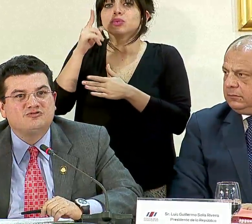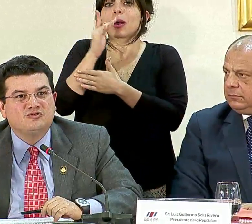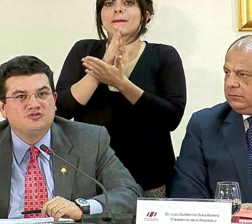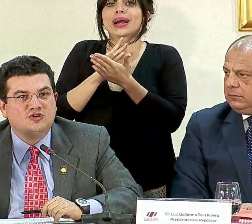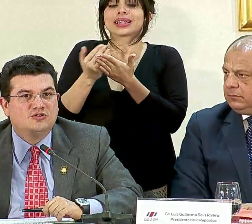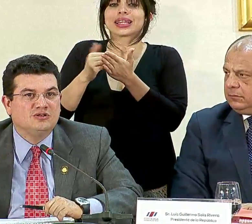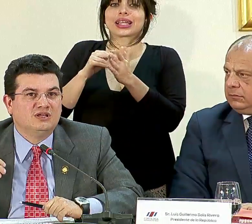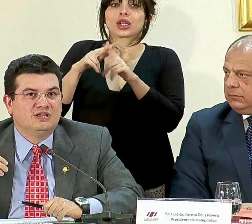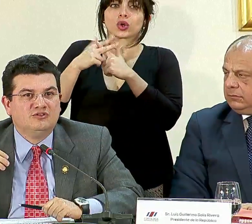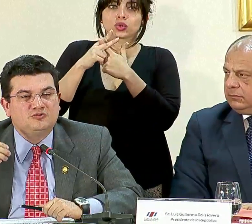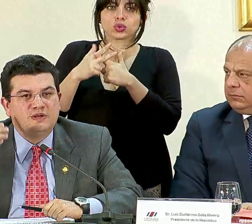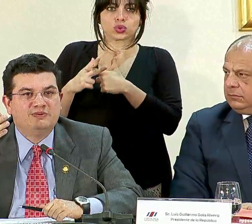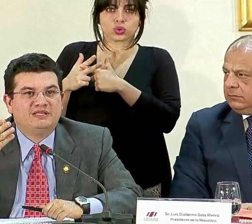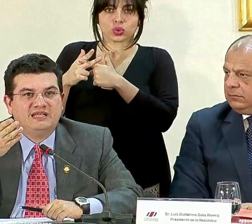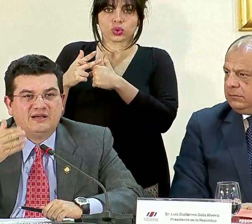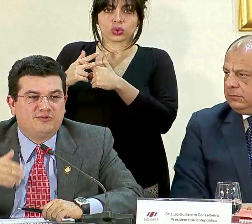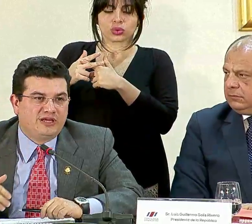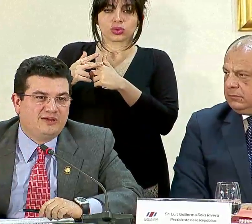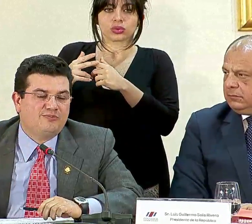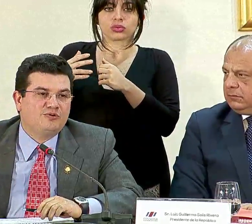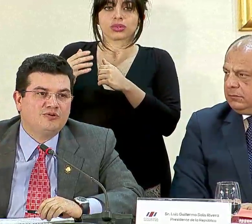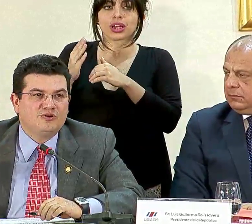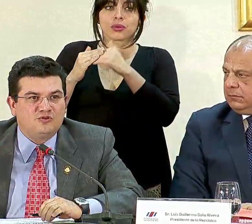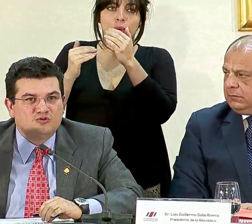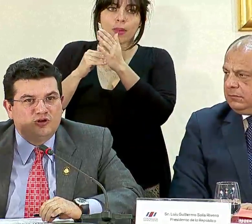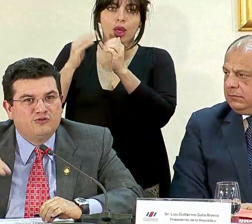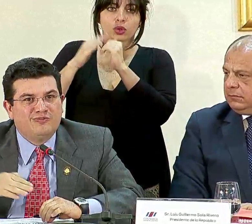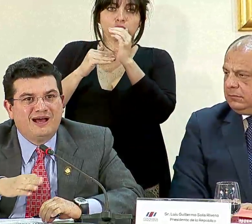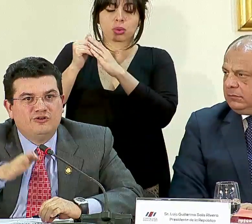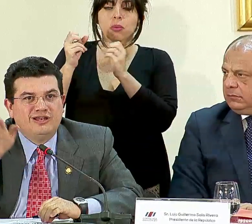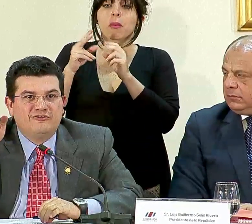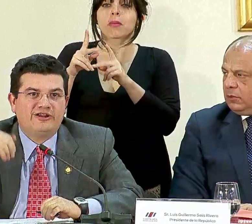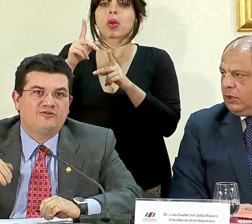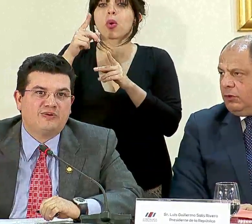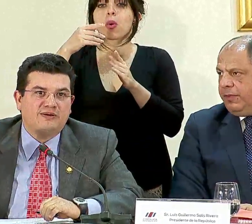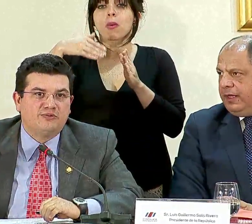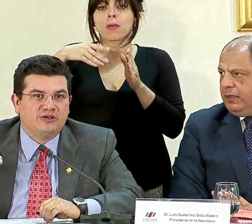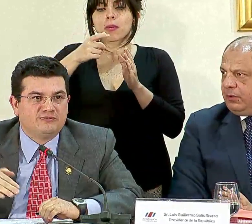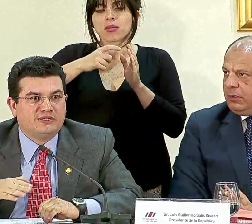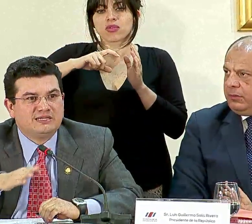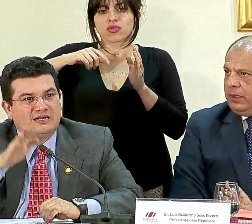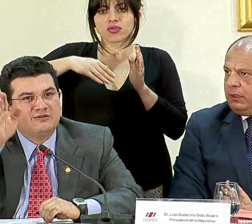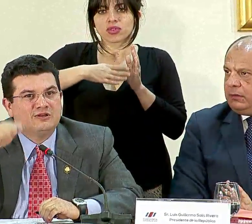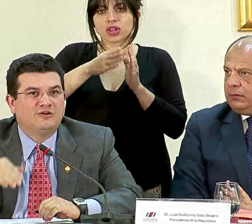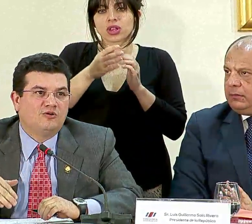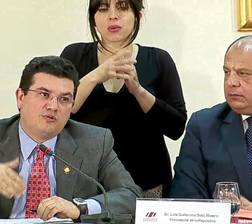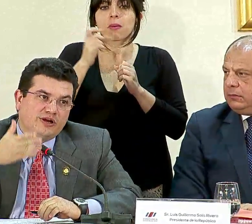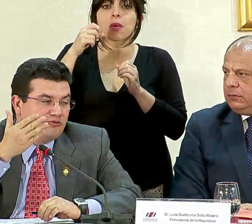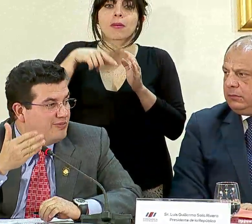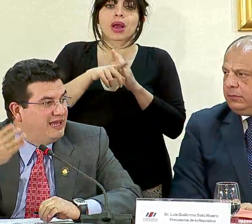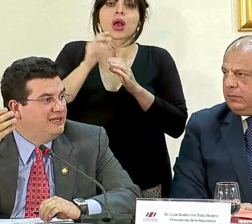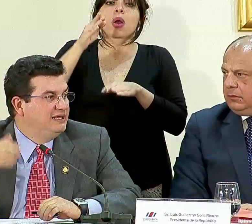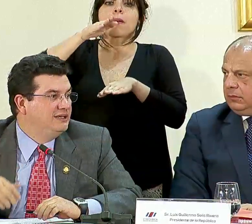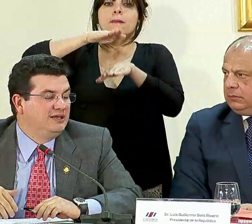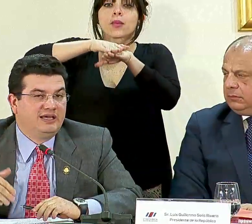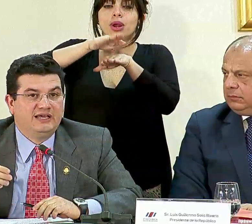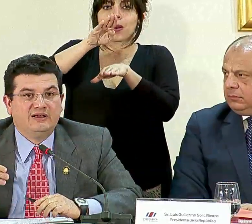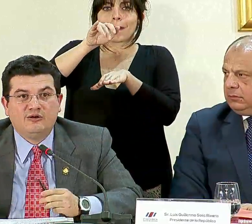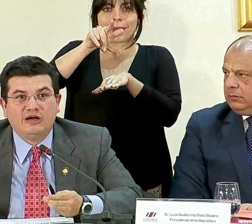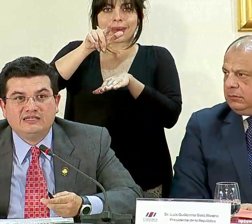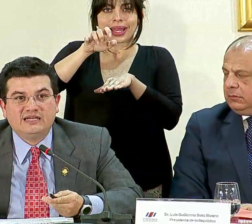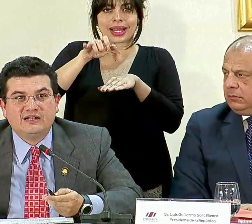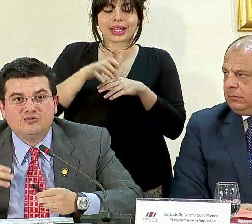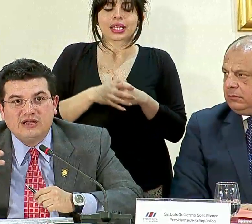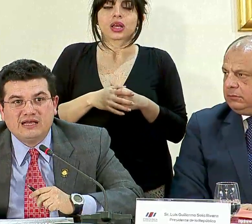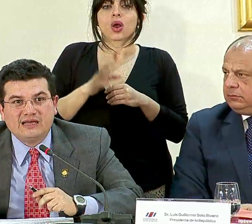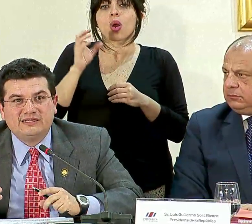de reconstrucción. Nos permitiría, por ejemplo, construir un vado en el río para poder pasar o poner un bailey